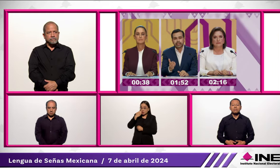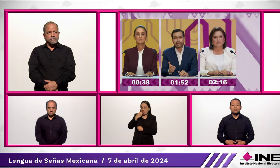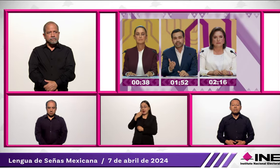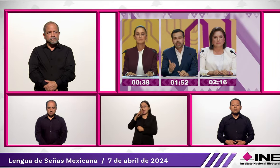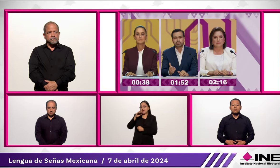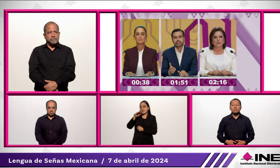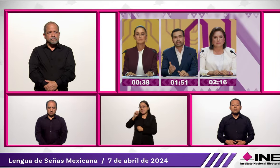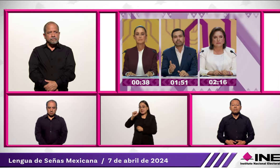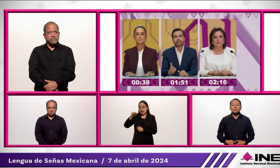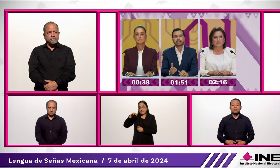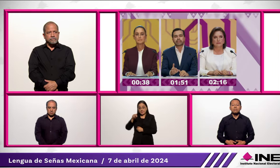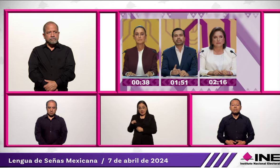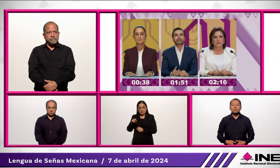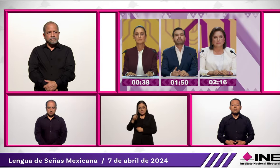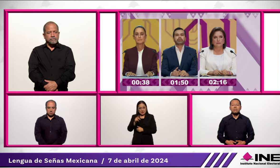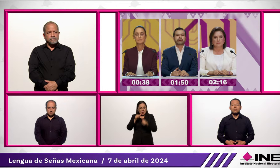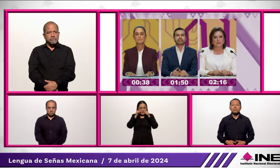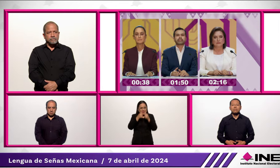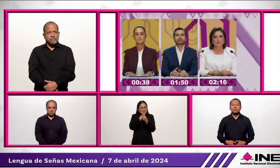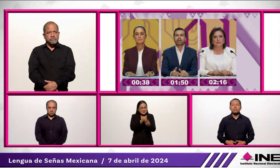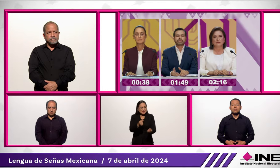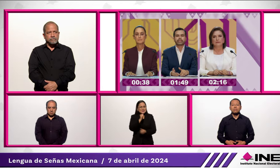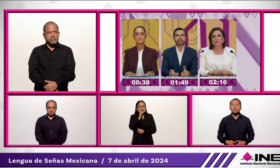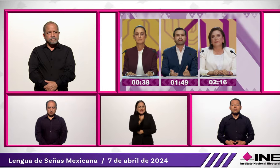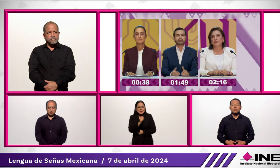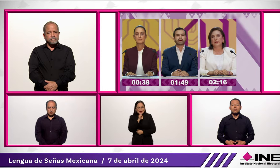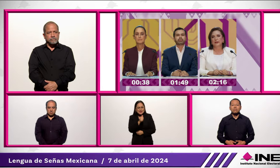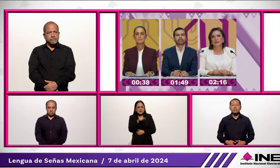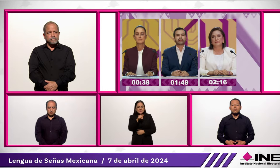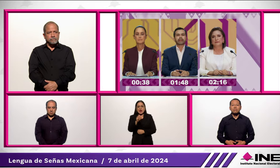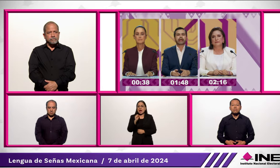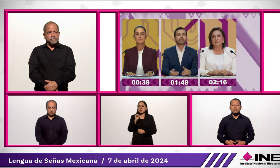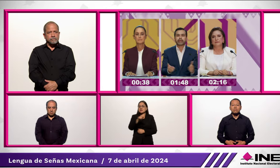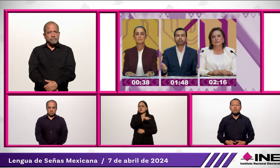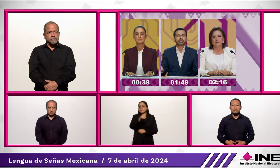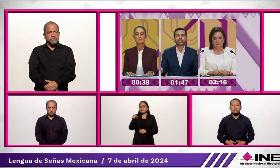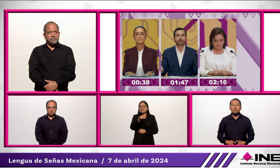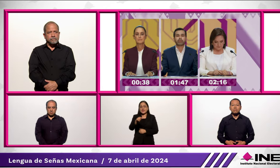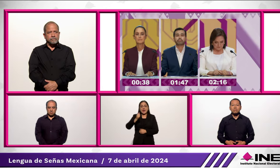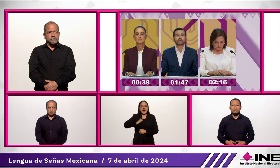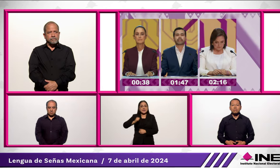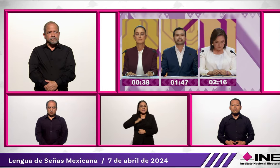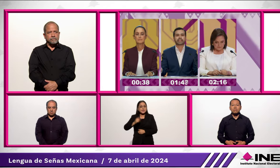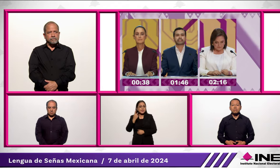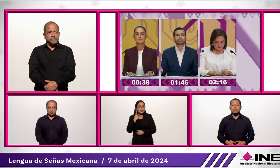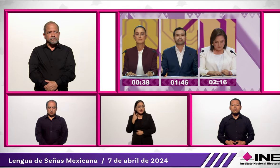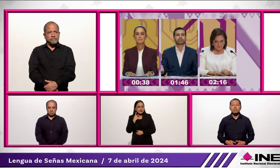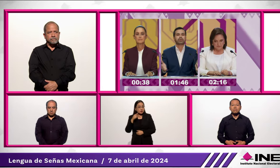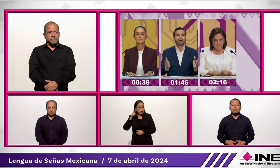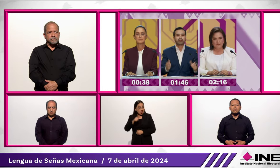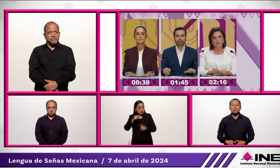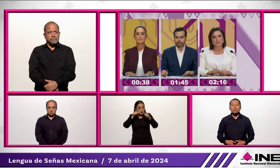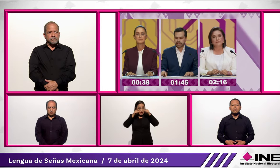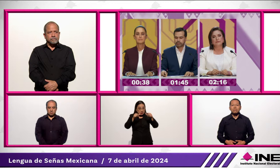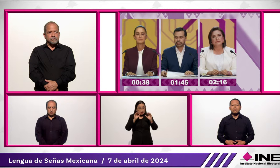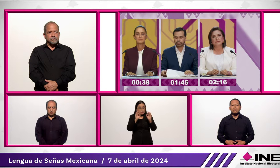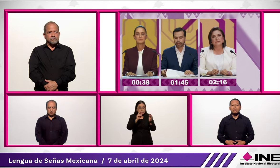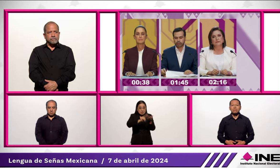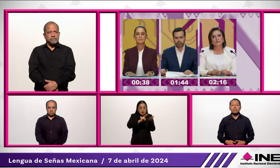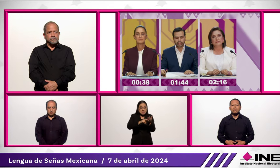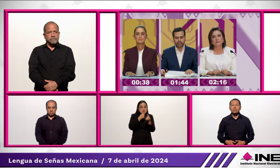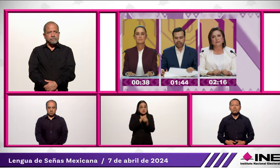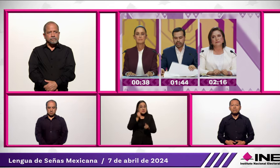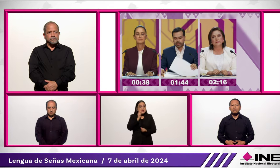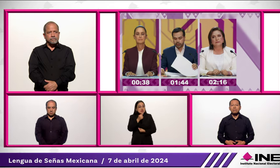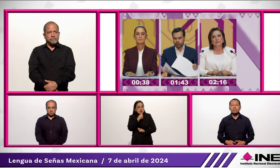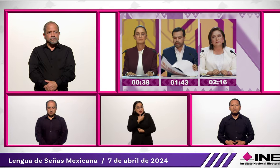realmente atender las causas de la infancia me parece una definición de la vieja política. A la vieja política no le importan las niñas y los niños, fundamentalmente porque